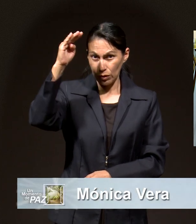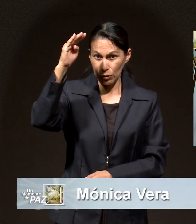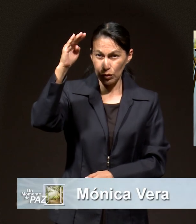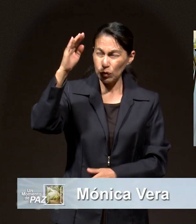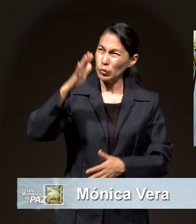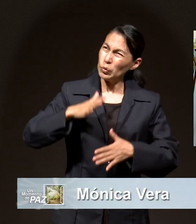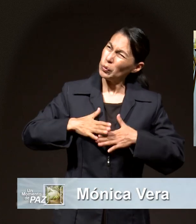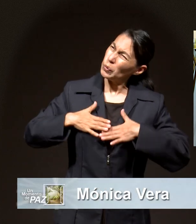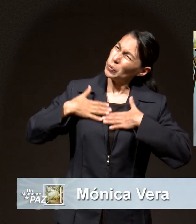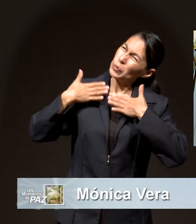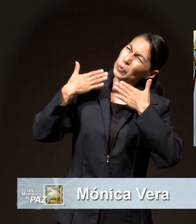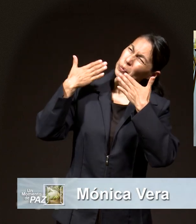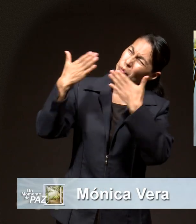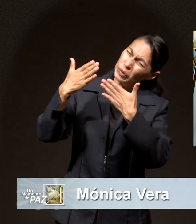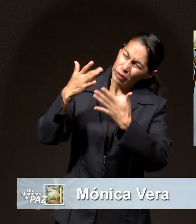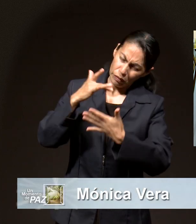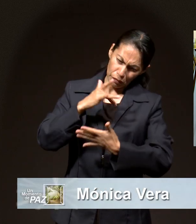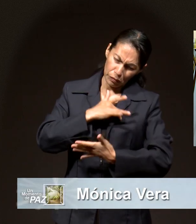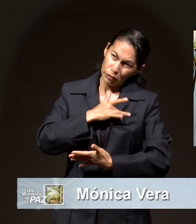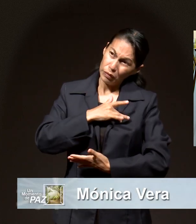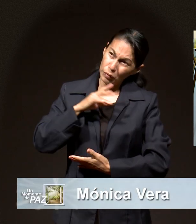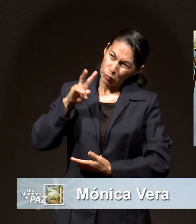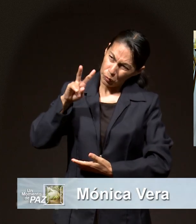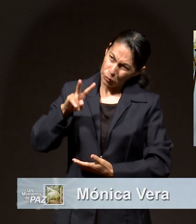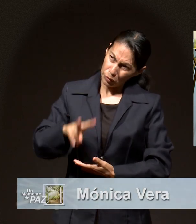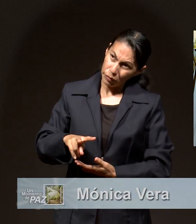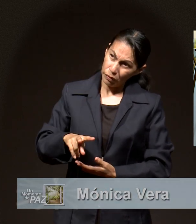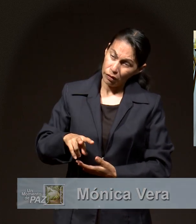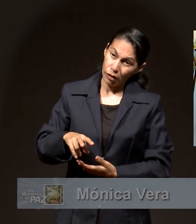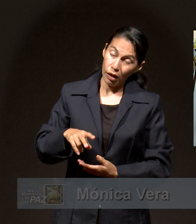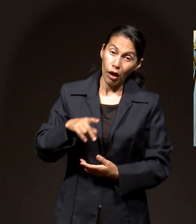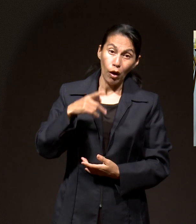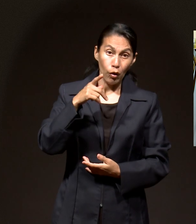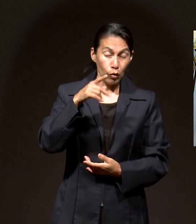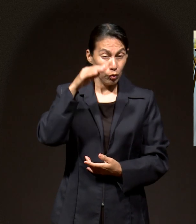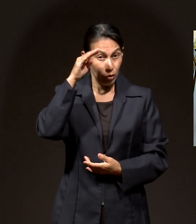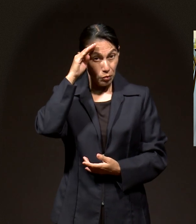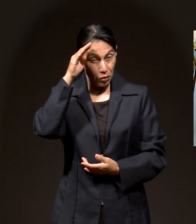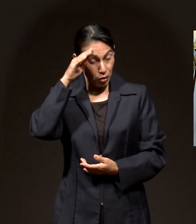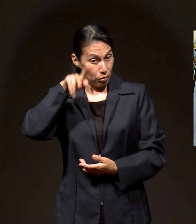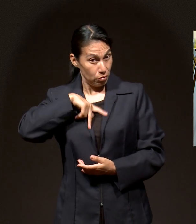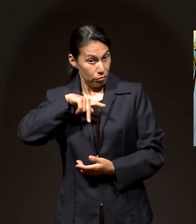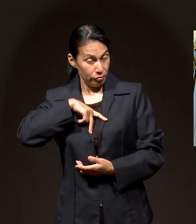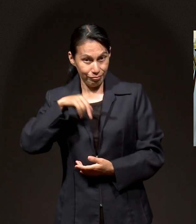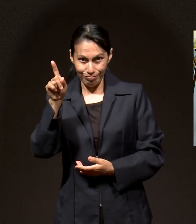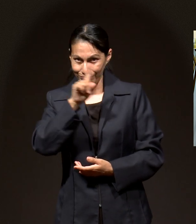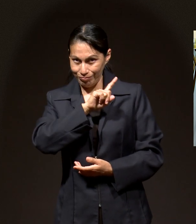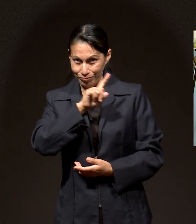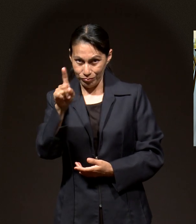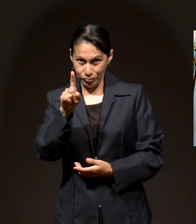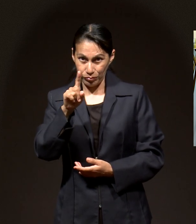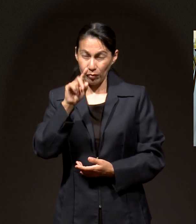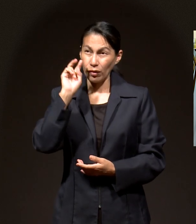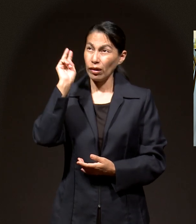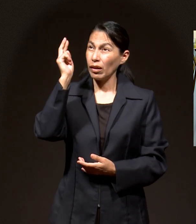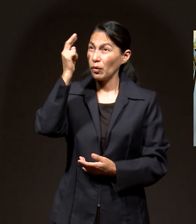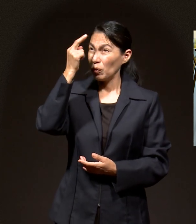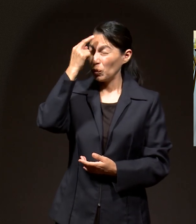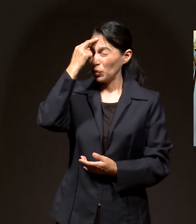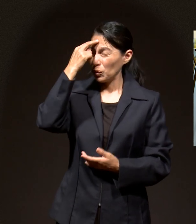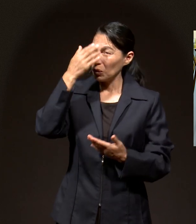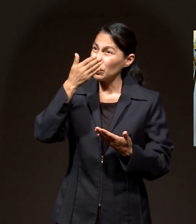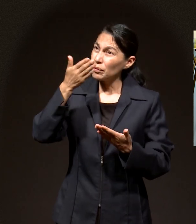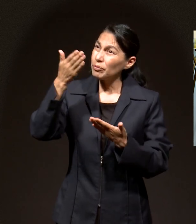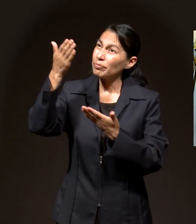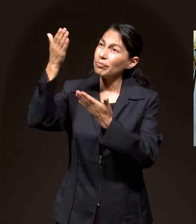fíate del Señor de todo tu corazón y no te apoyes en tu propia prudencia. Reconócelo